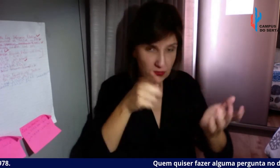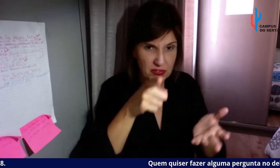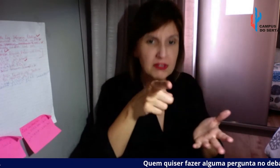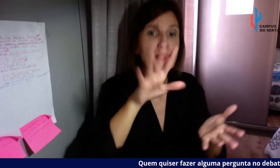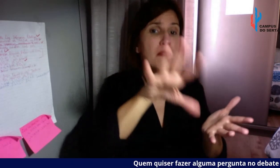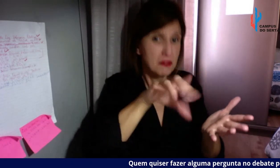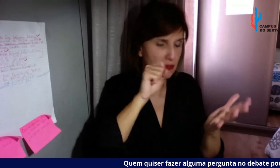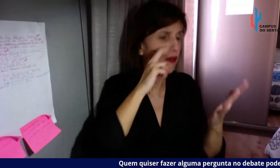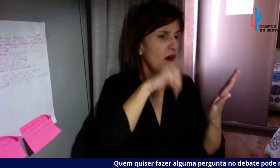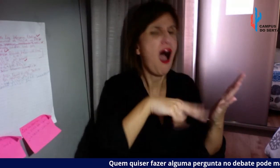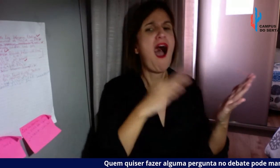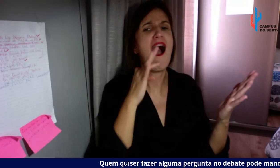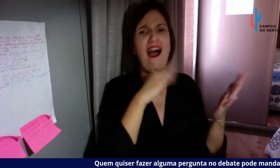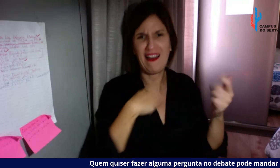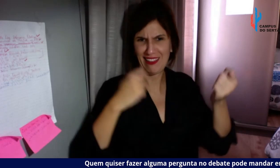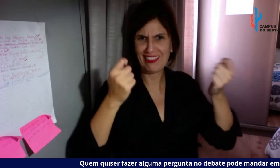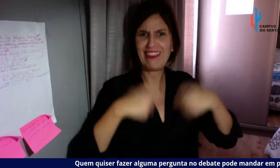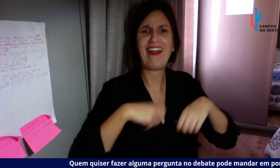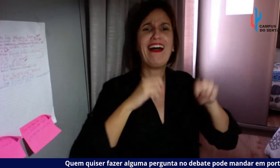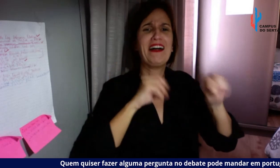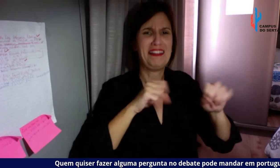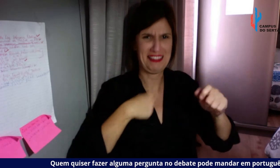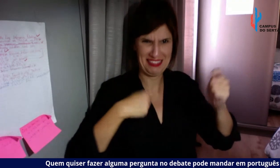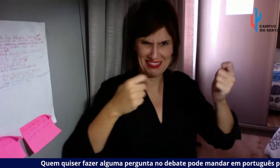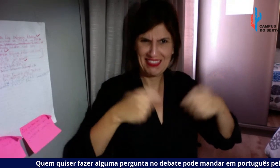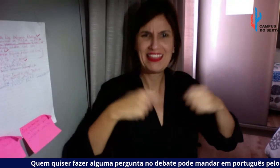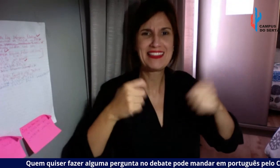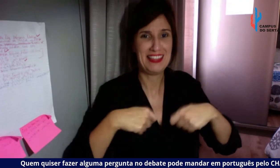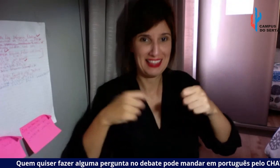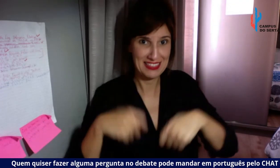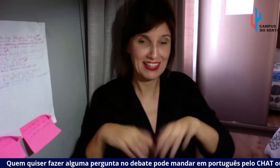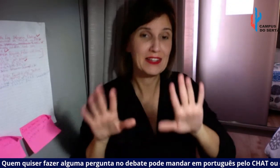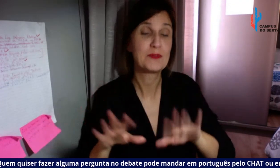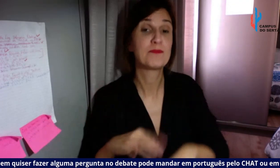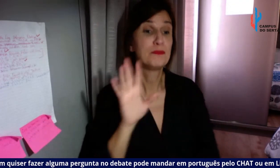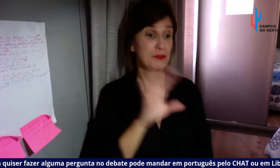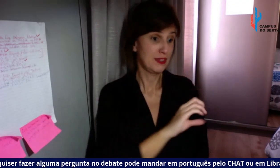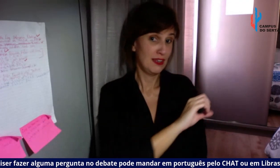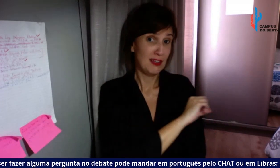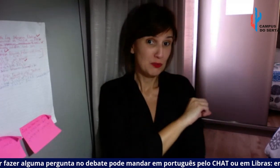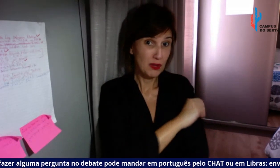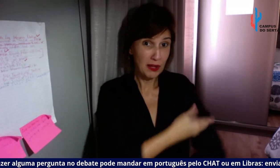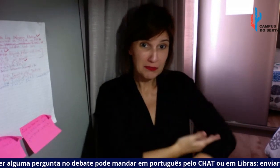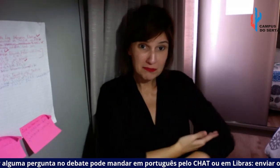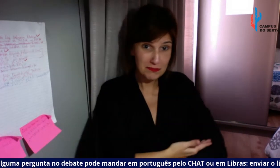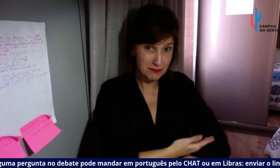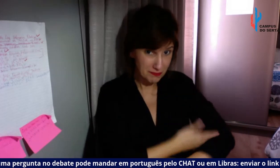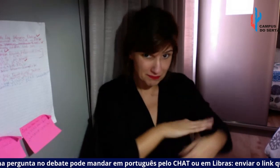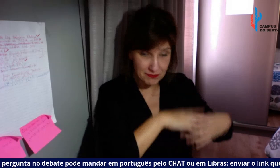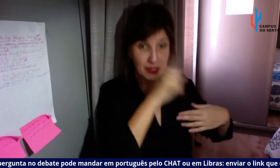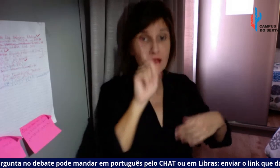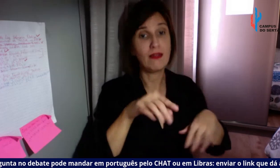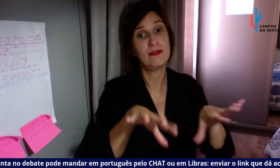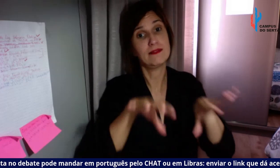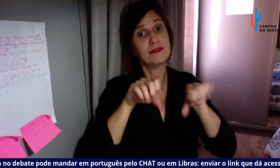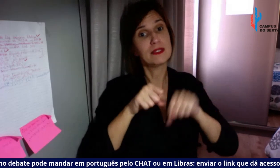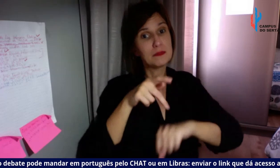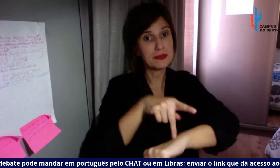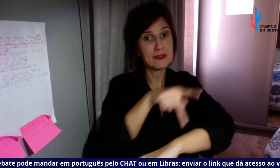sintaxe, tudo isso conteúdos abordados já no curso de Letras Libras. Então, é possível sim que os alunos egressos do curso